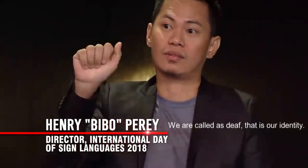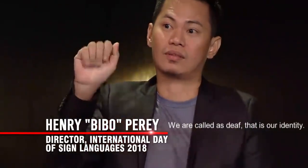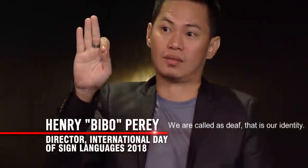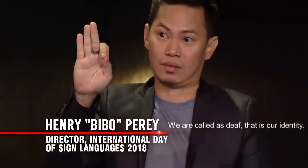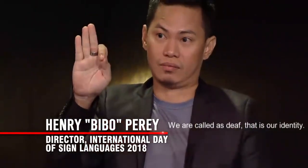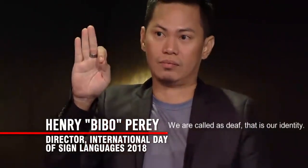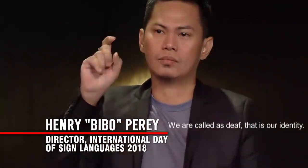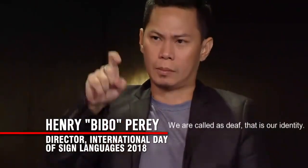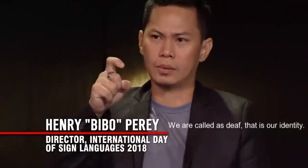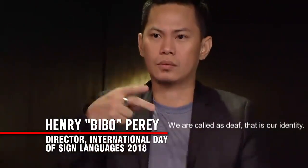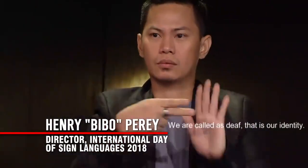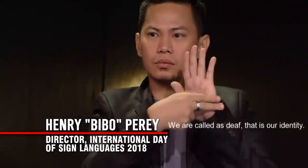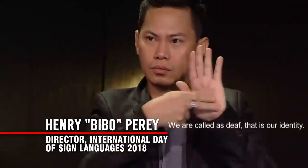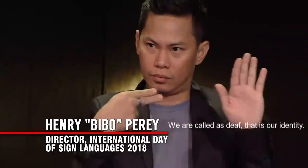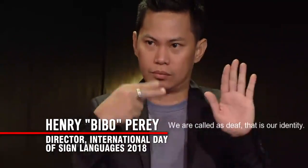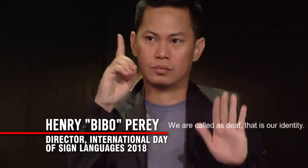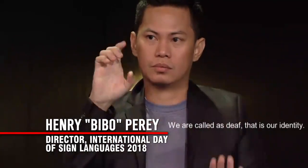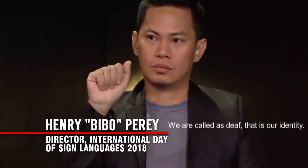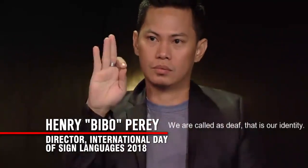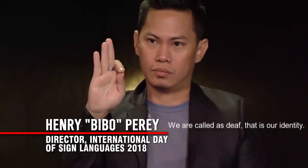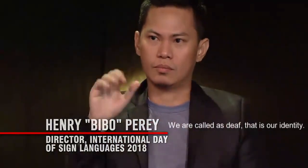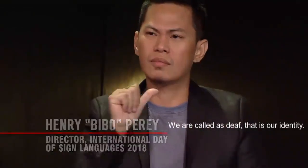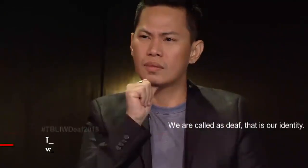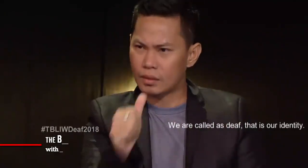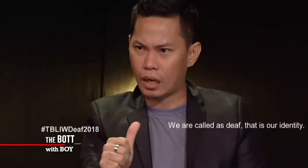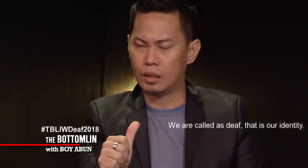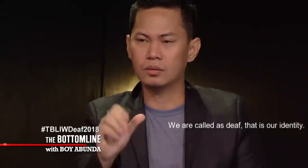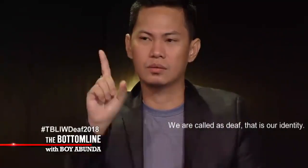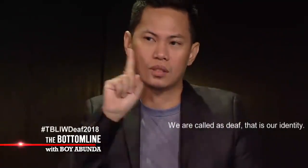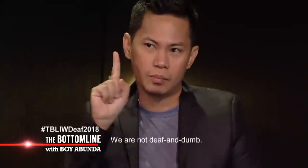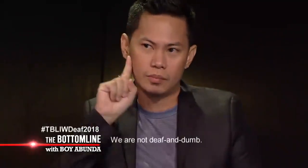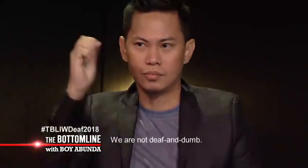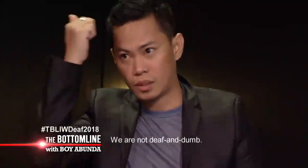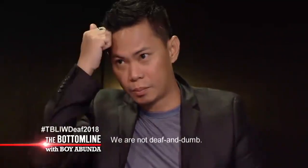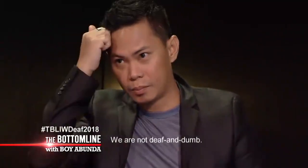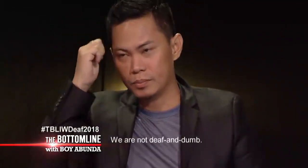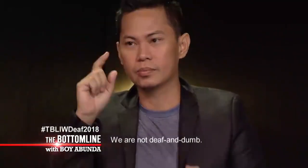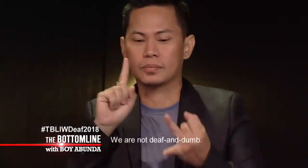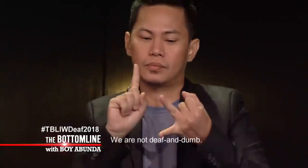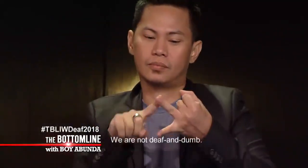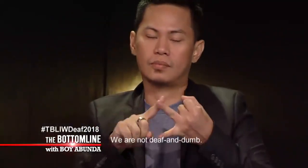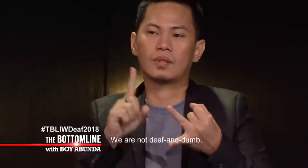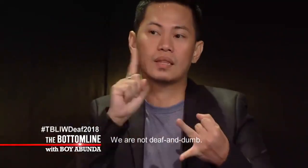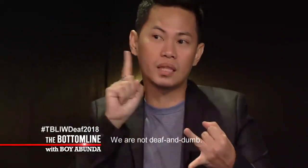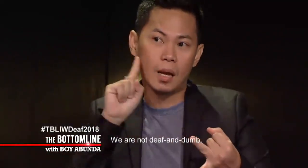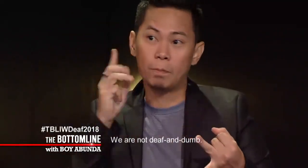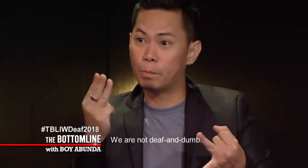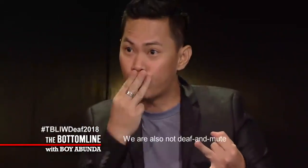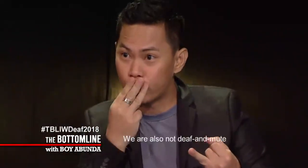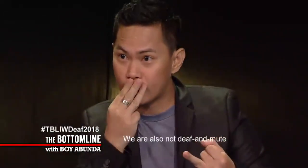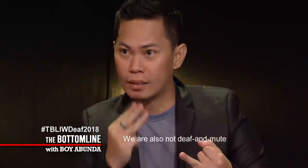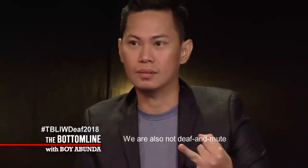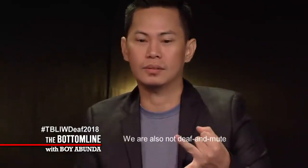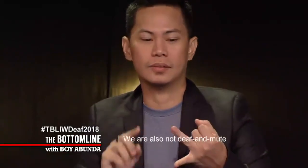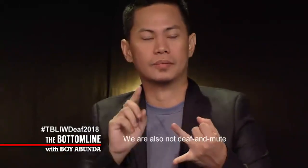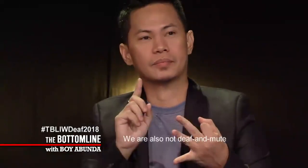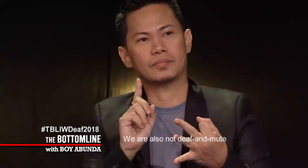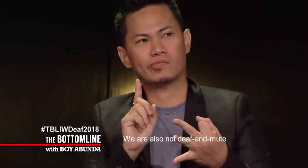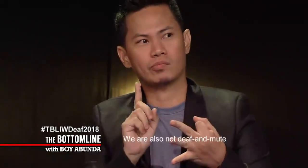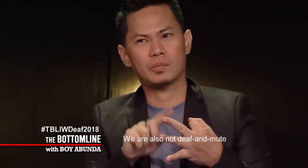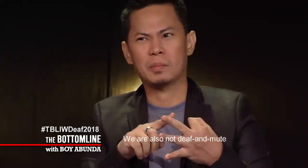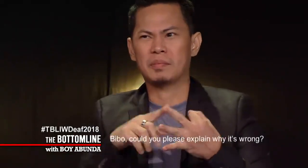Kami ang tawag sa amin ay deaf. So yun ang identity namin. Deaf and dumb, hindi po. Deaf and mute,